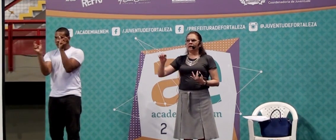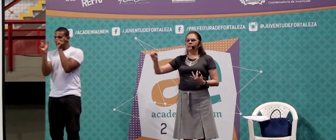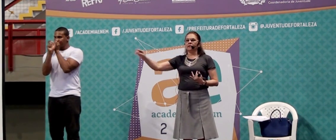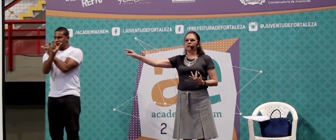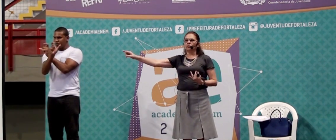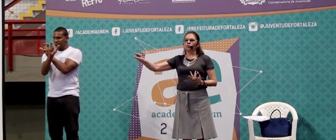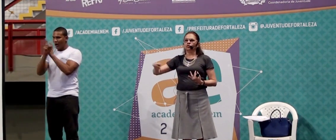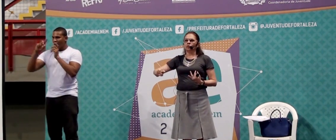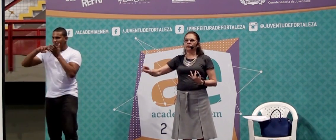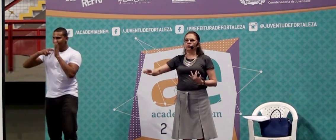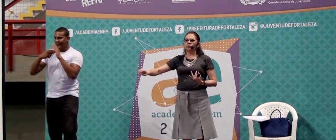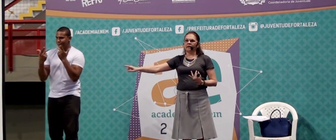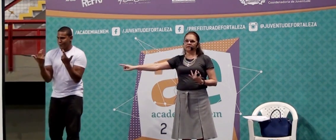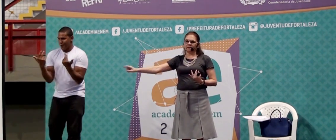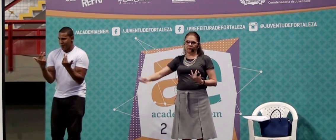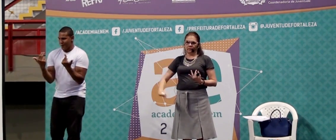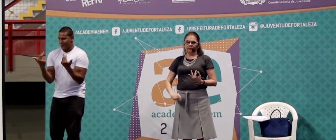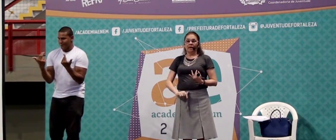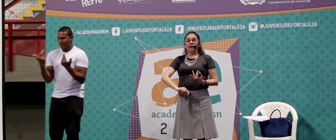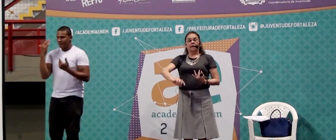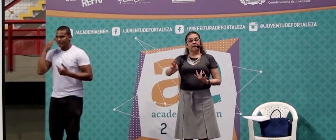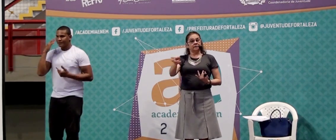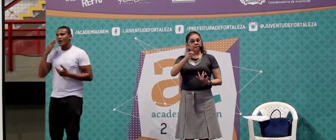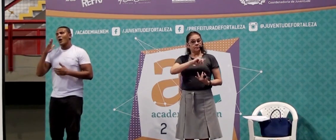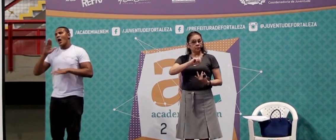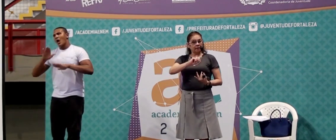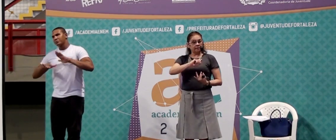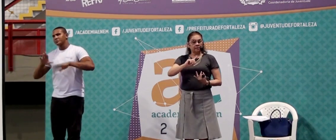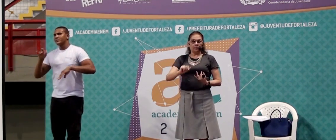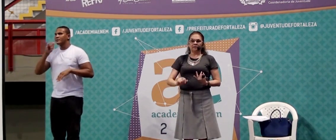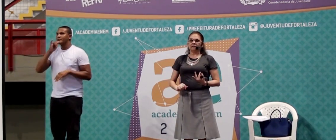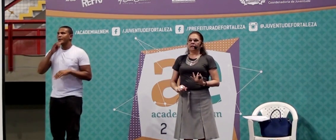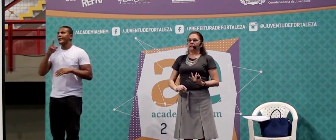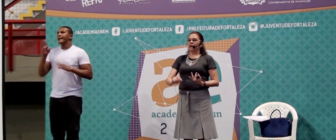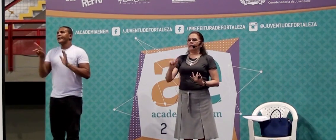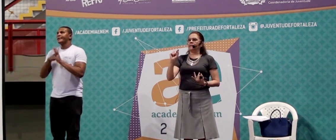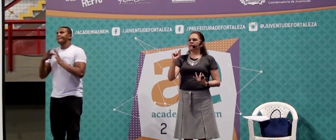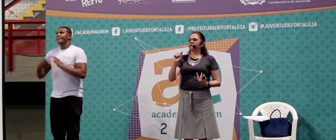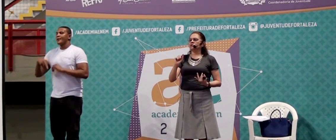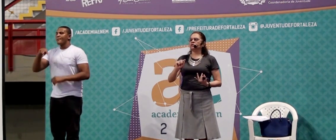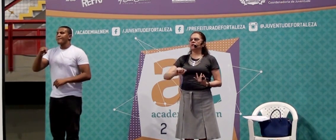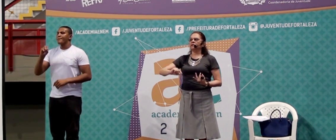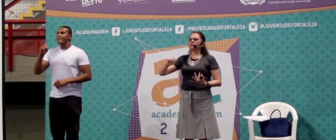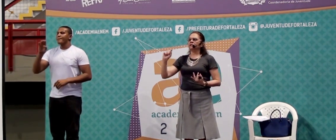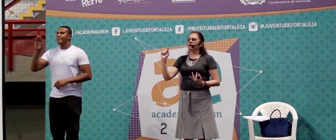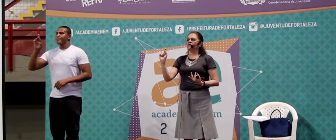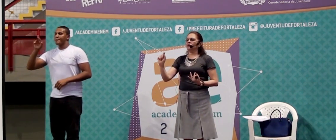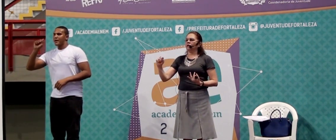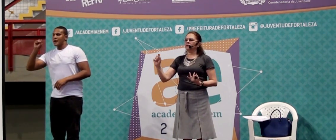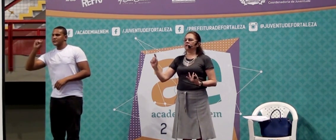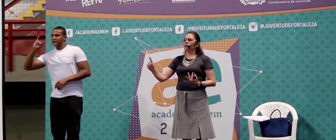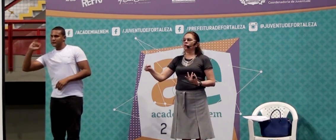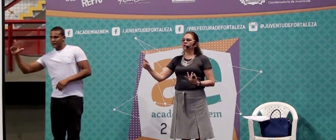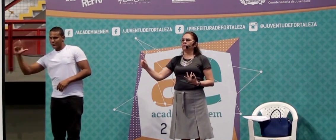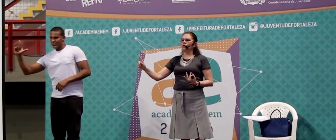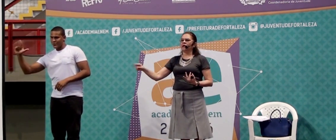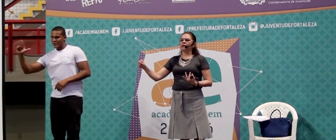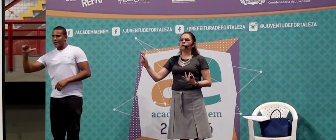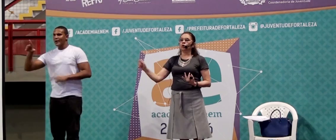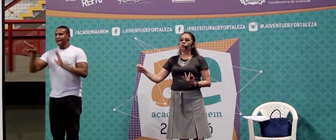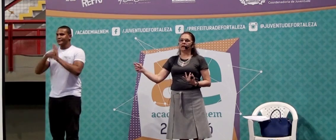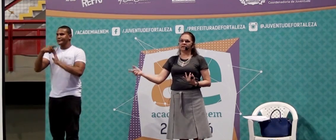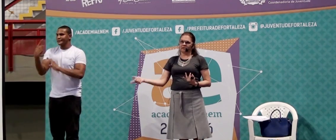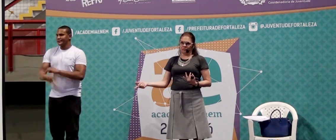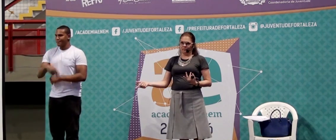Enem terminam com o nome "no Brasil". Exemplo da edição passada: a persistência da violência contra a